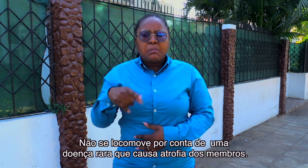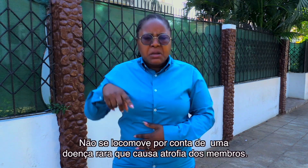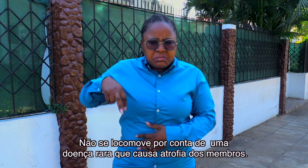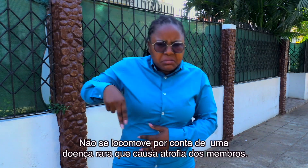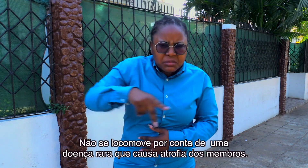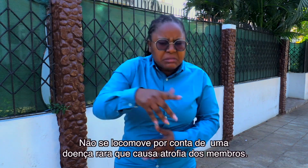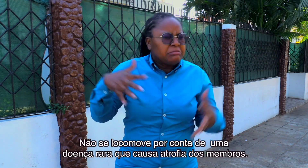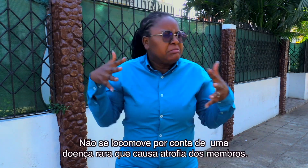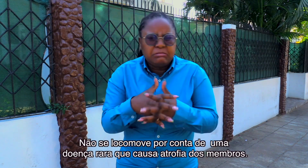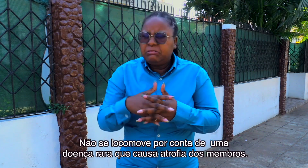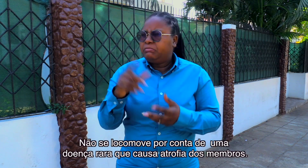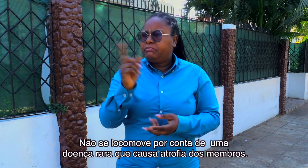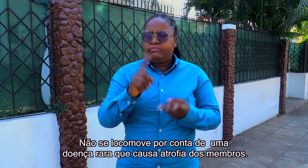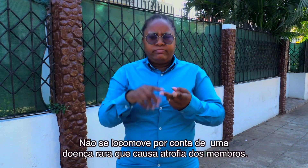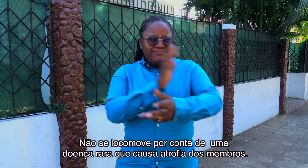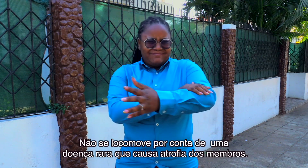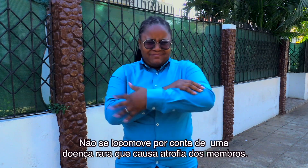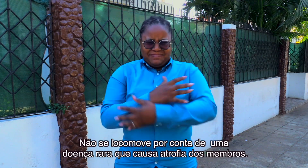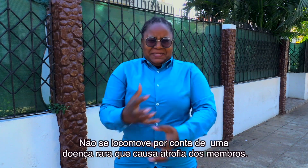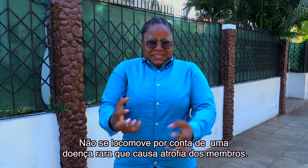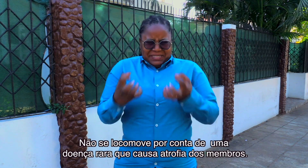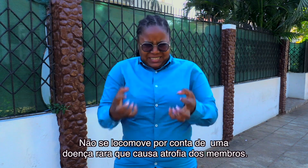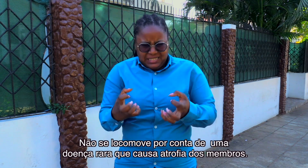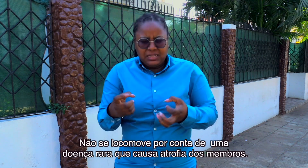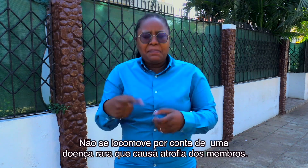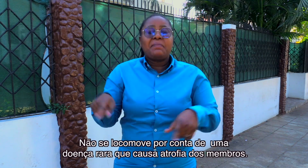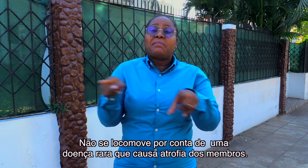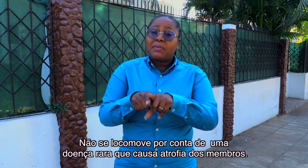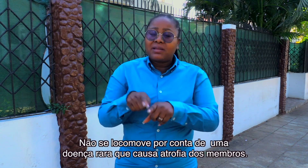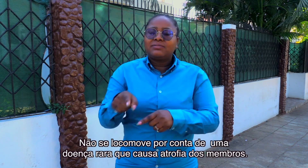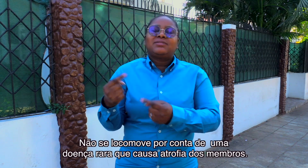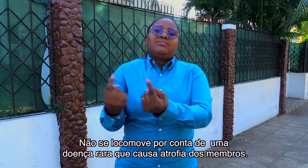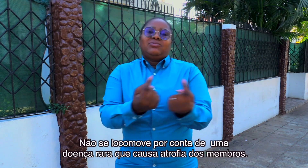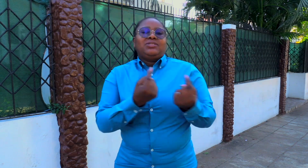se locomove por conta de uma doença rara que causa atrofia dos membros.